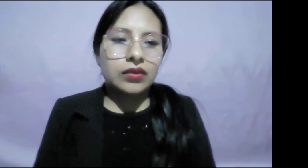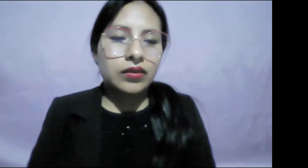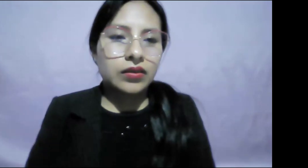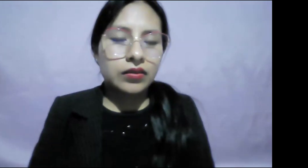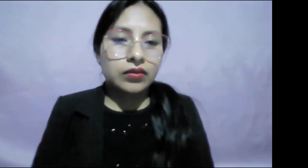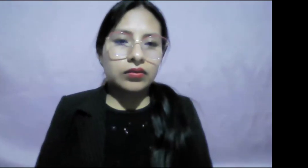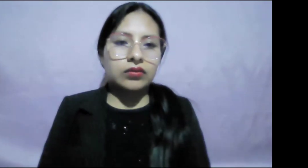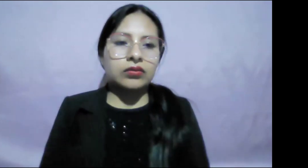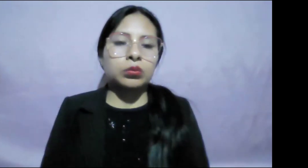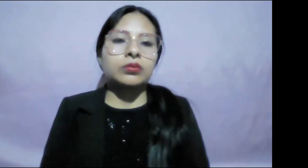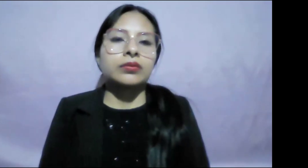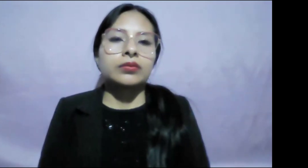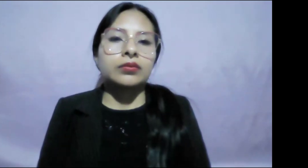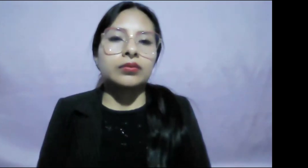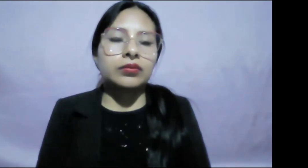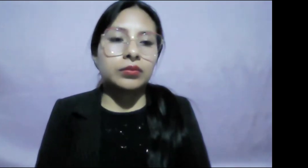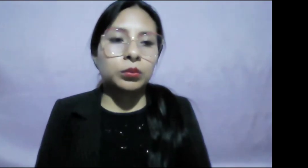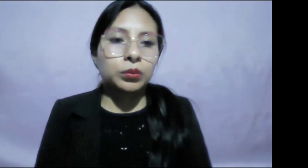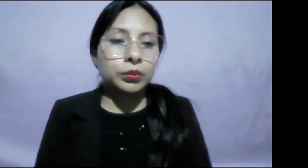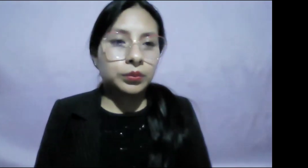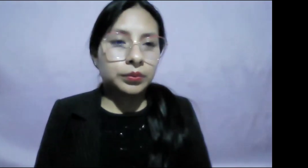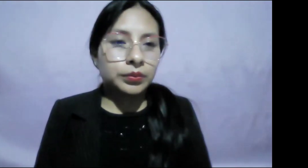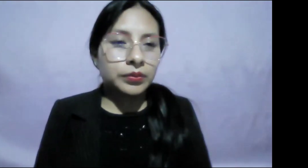capital huaraz vamos con